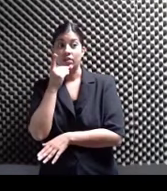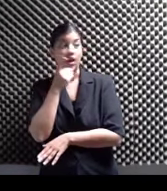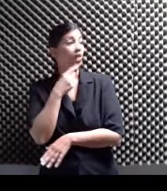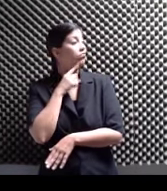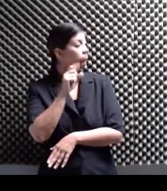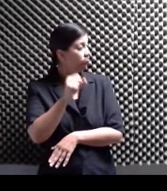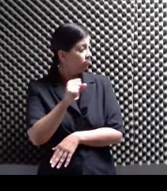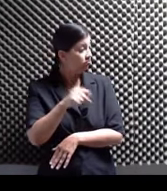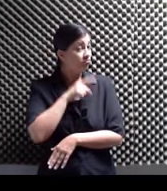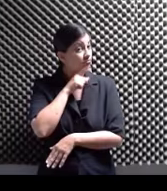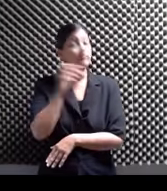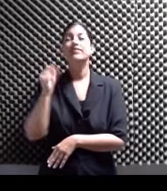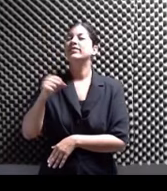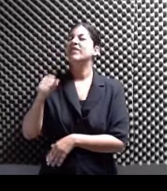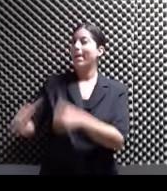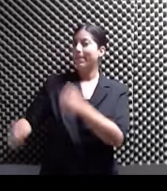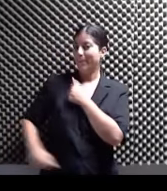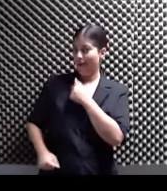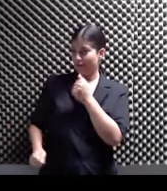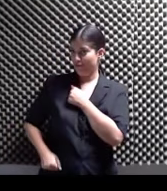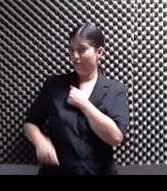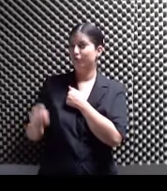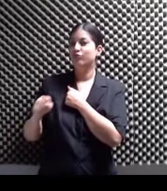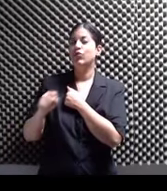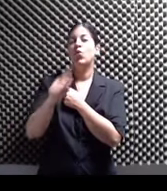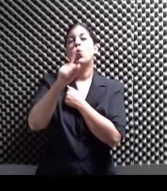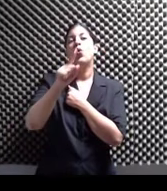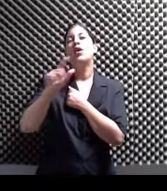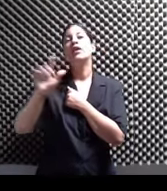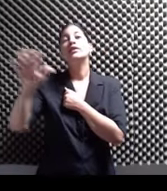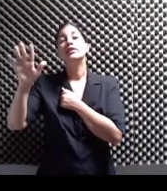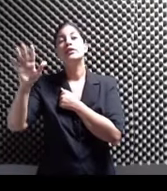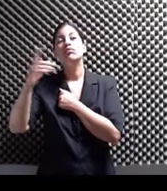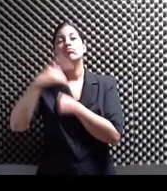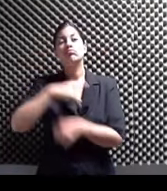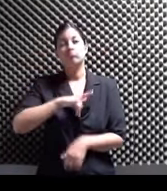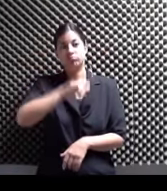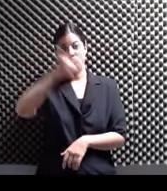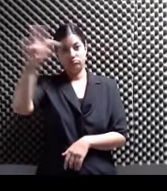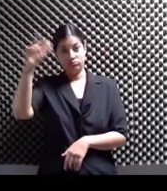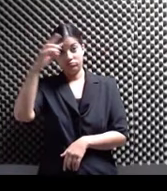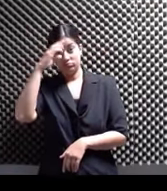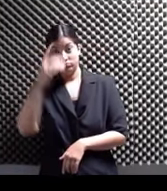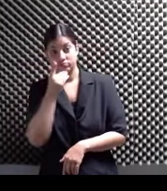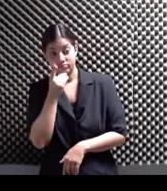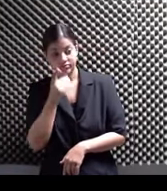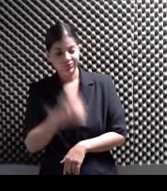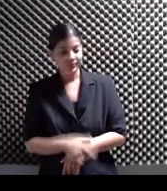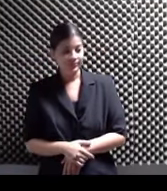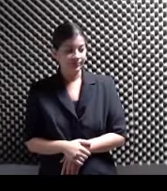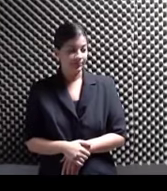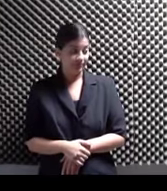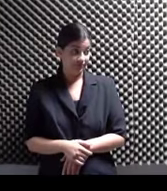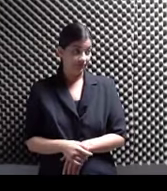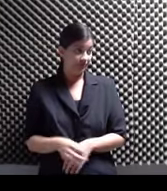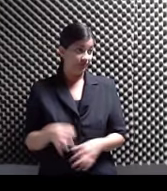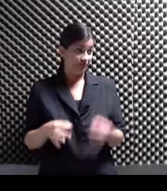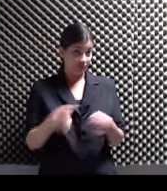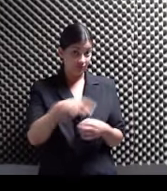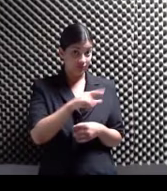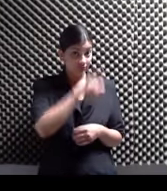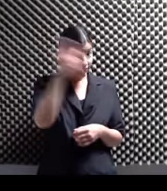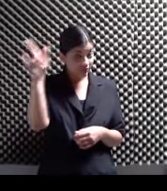serio? ¿Ahora en abril? En mayo. De mayo 1 al 5 vamos a estar por allá. Así que si están de viaje y nos quieren acompañar, pues también